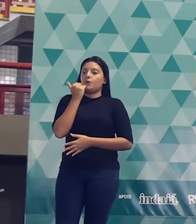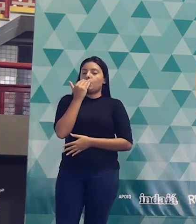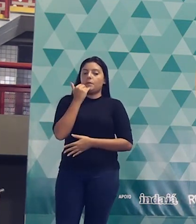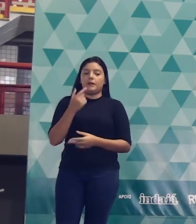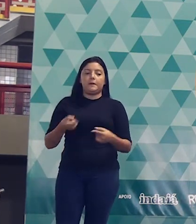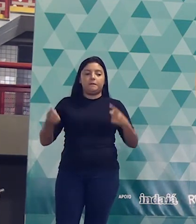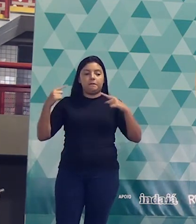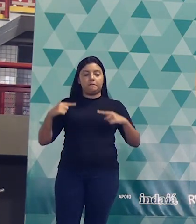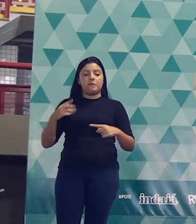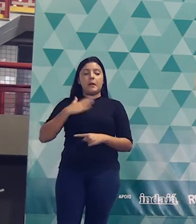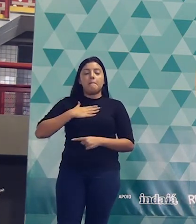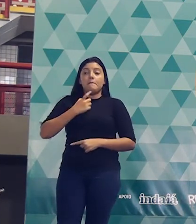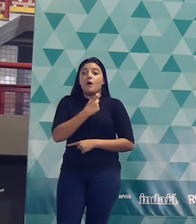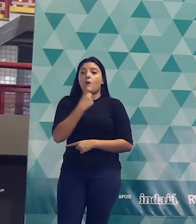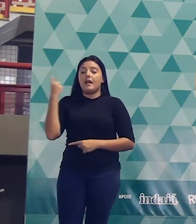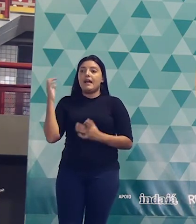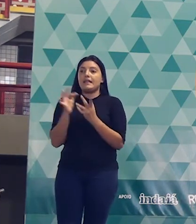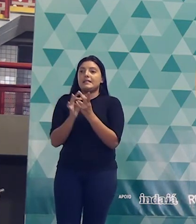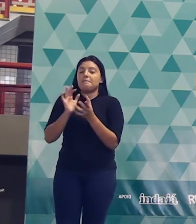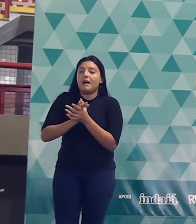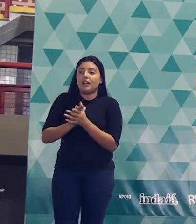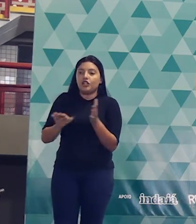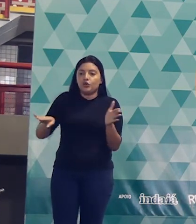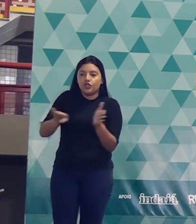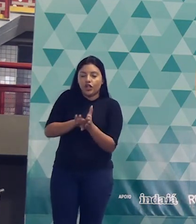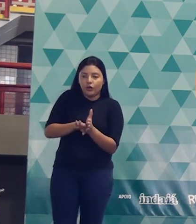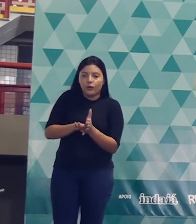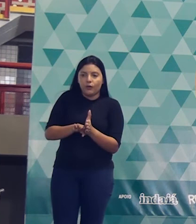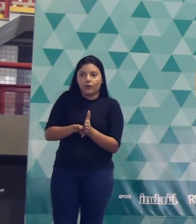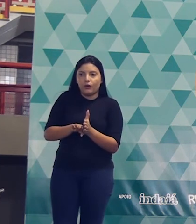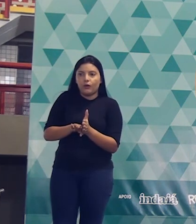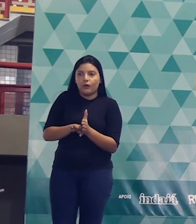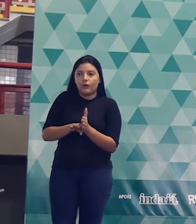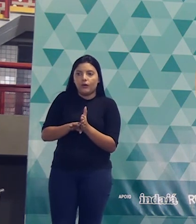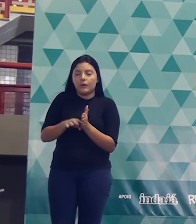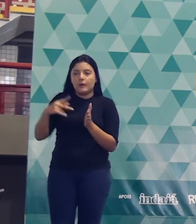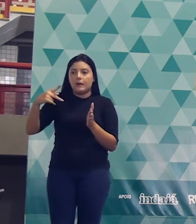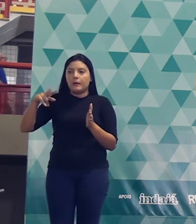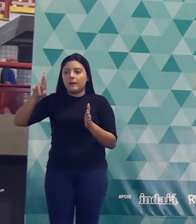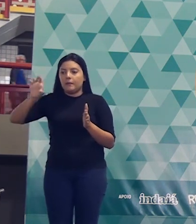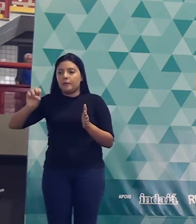Meu ex-marido chegou. Qual é o pressuposto aí?